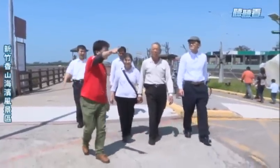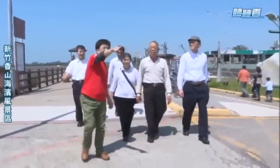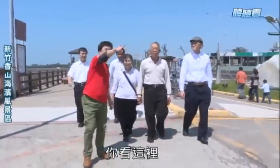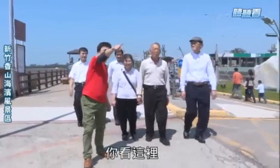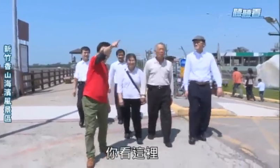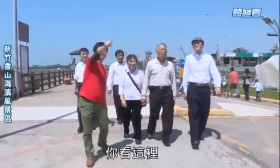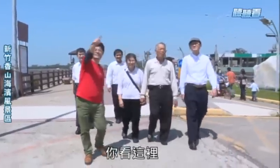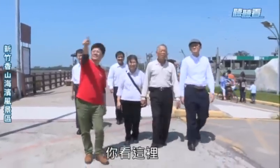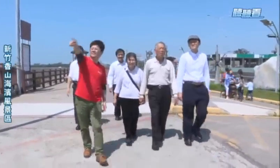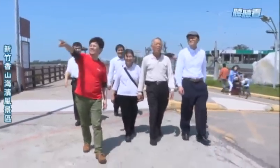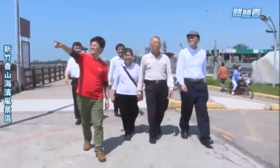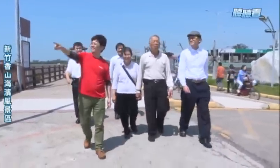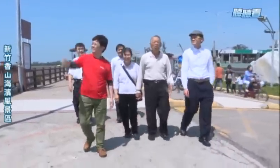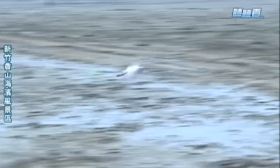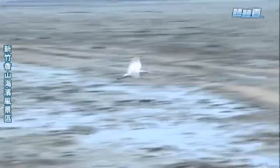你看这里，